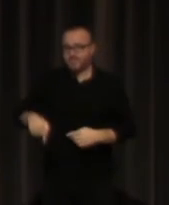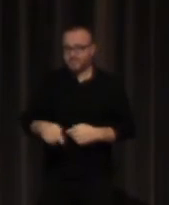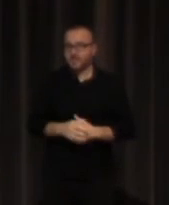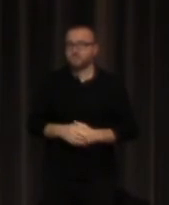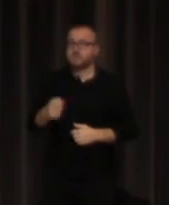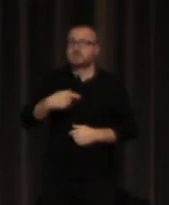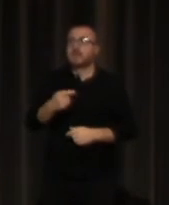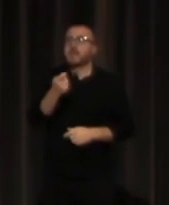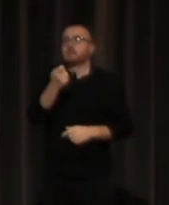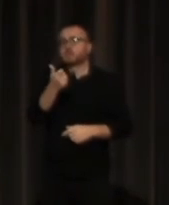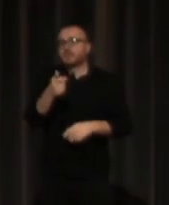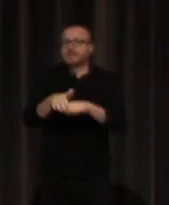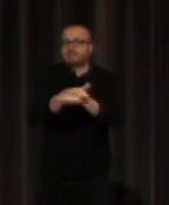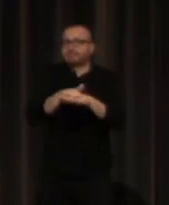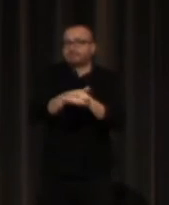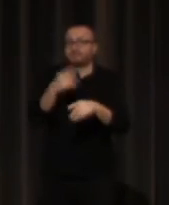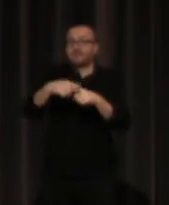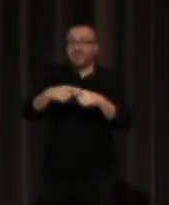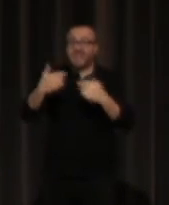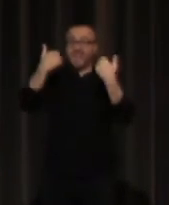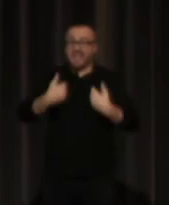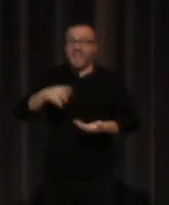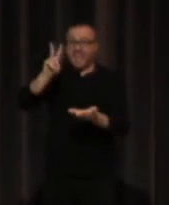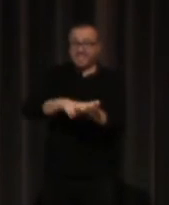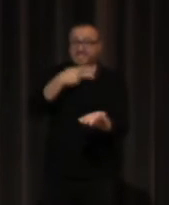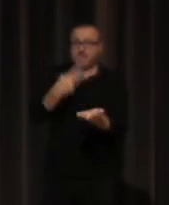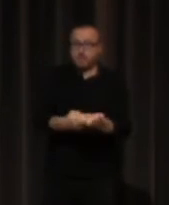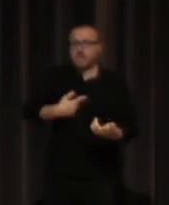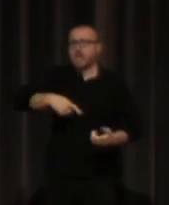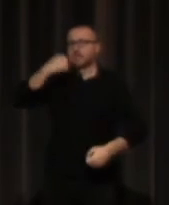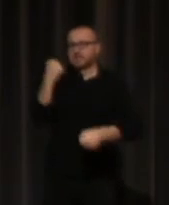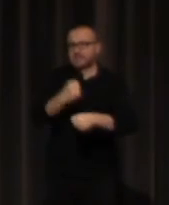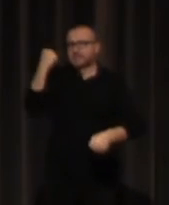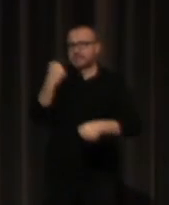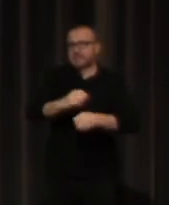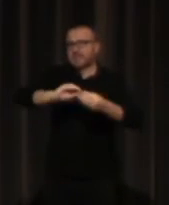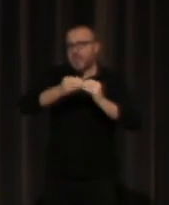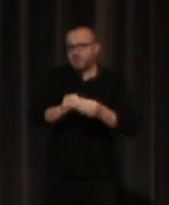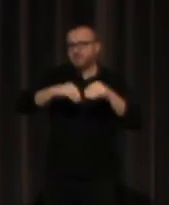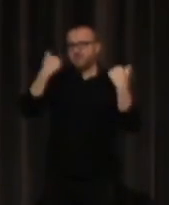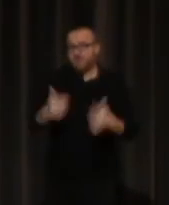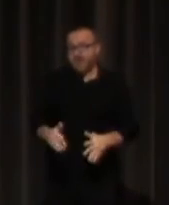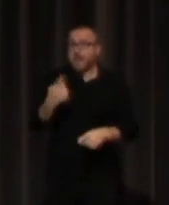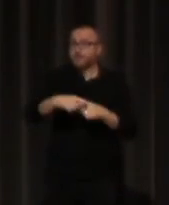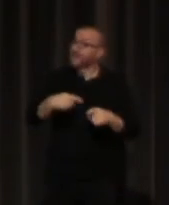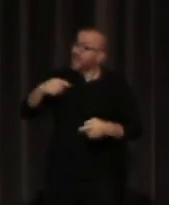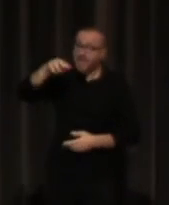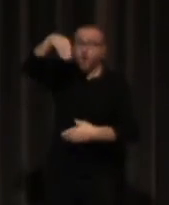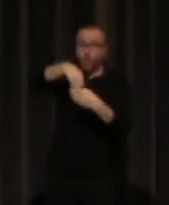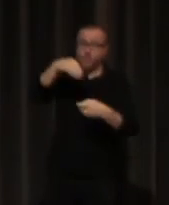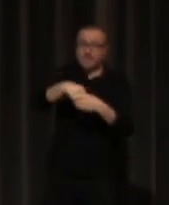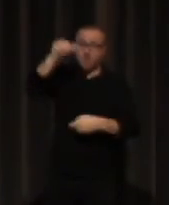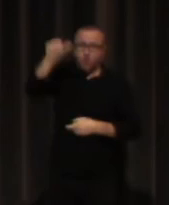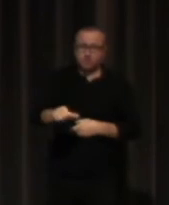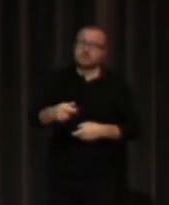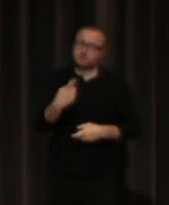M'excuso per endavant a l'intèrpret, perquè tindrà feina. M'excuso també una mica a vosaltres si el text o el que us parlaré